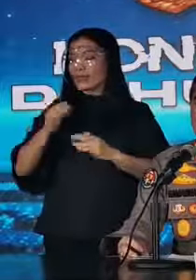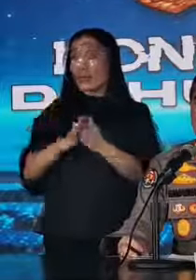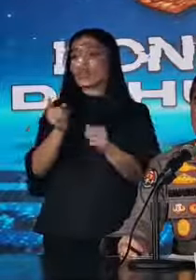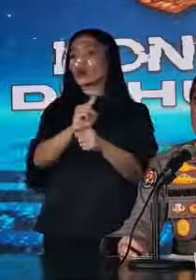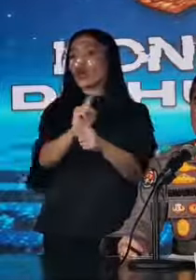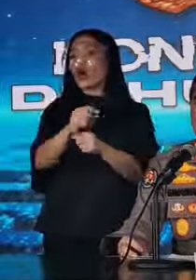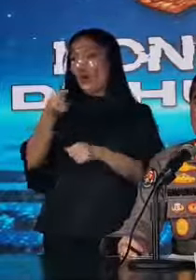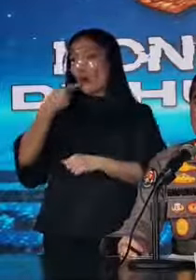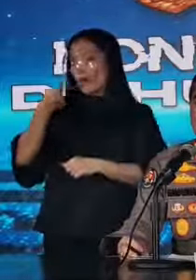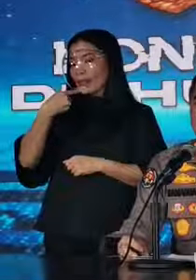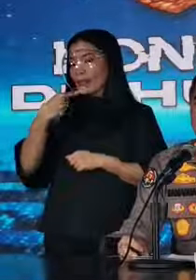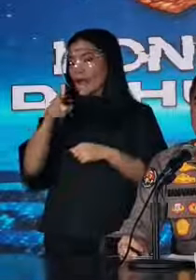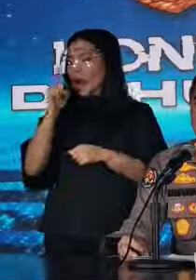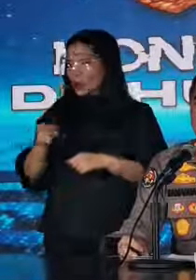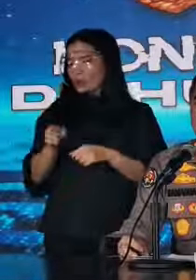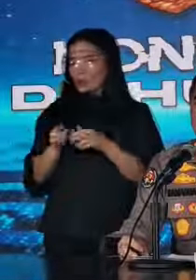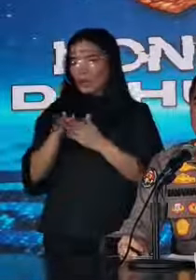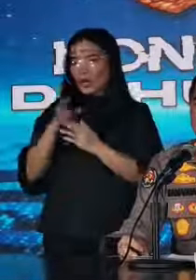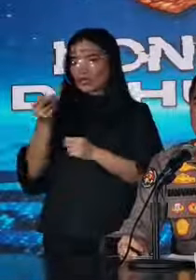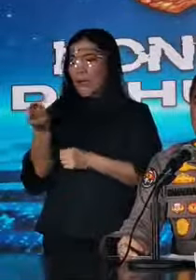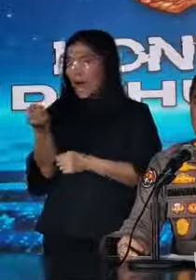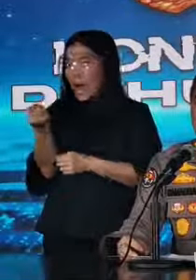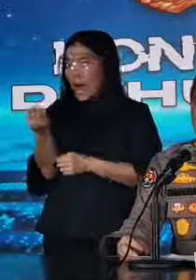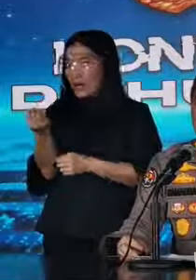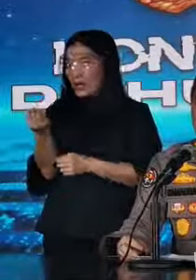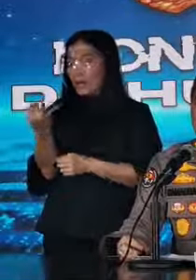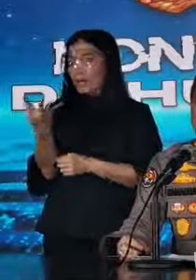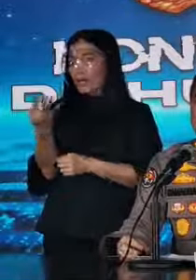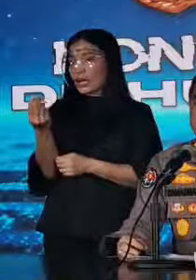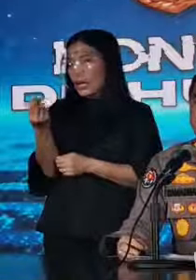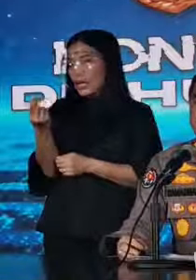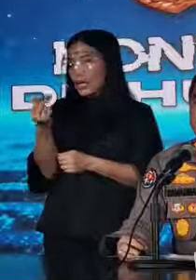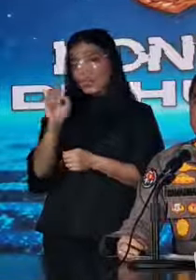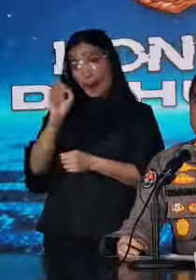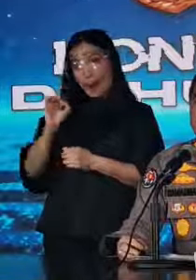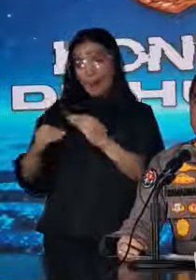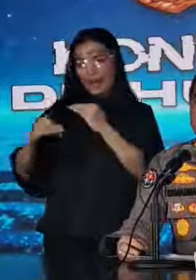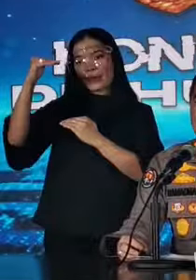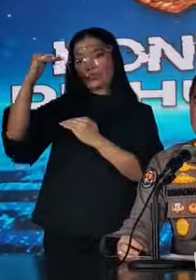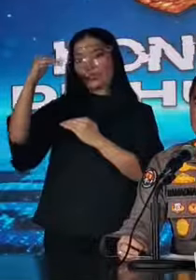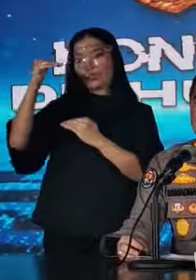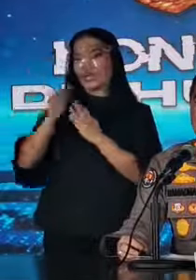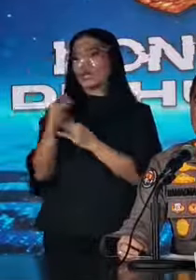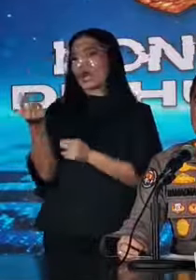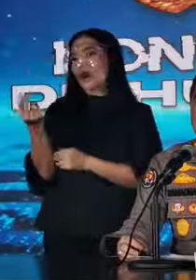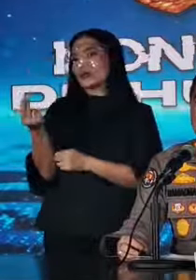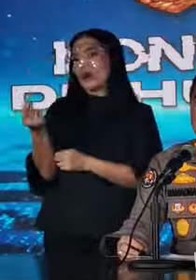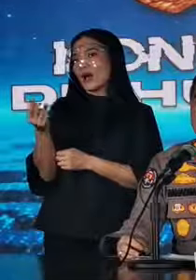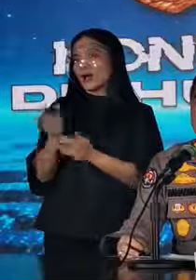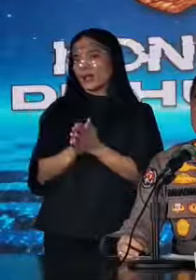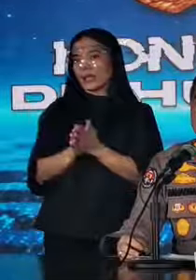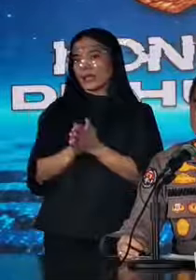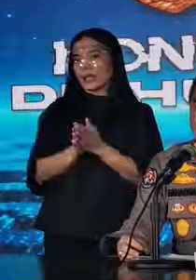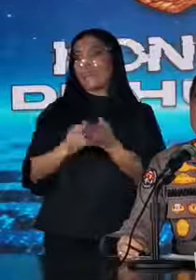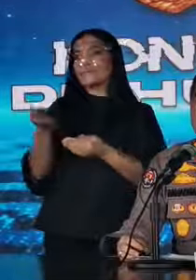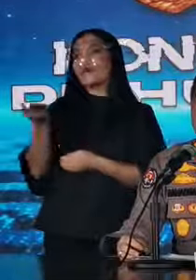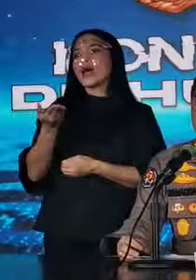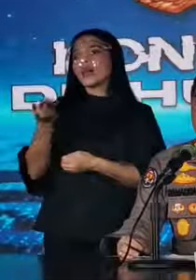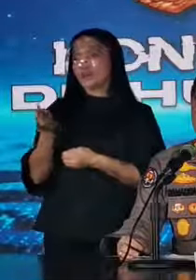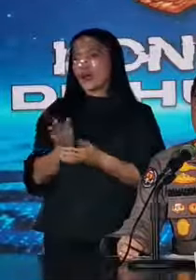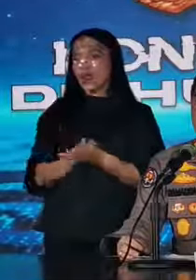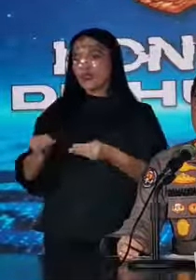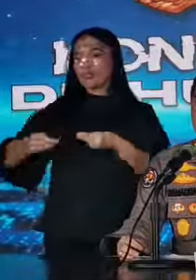obat harganya tidak melebihi dari harga eceran